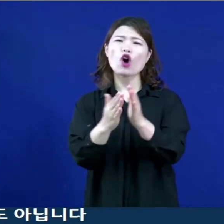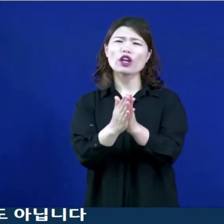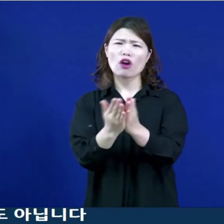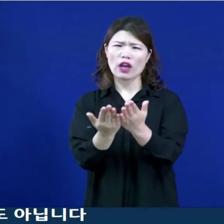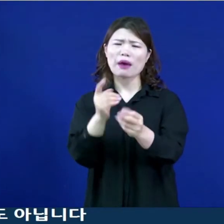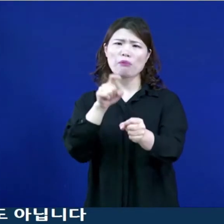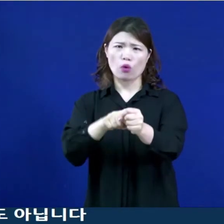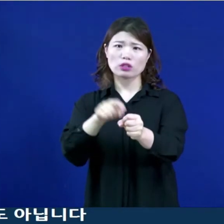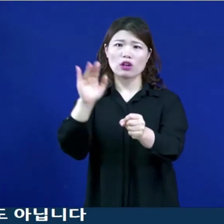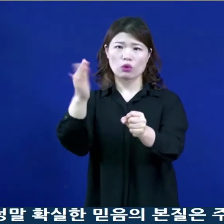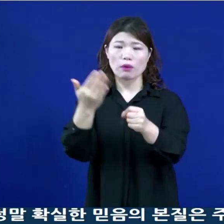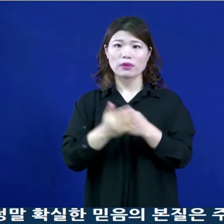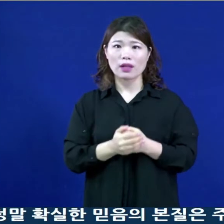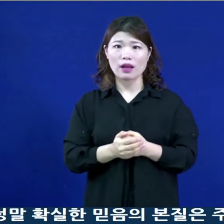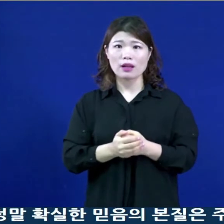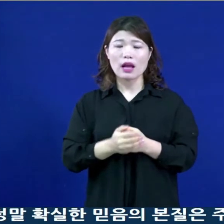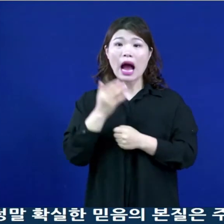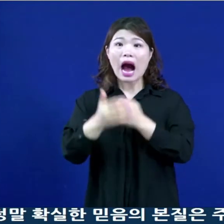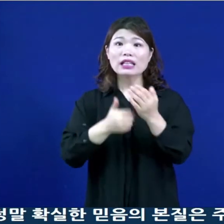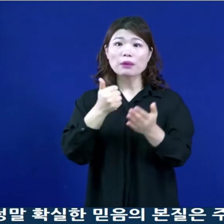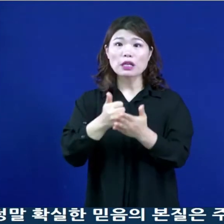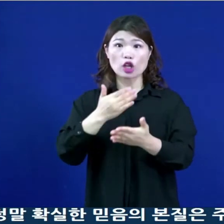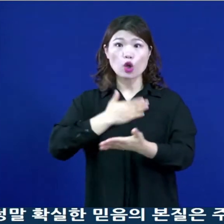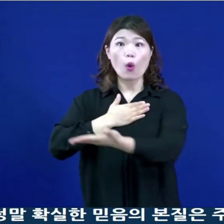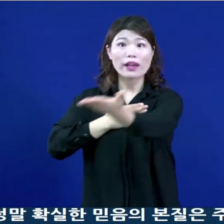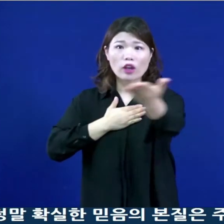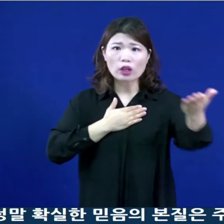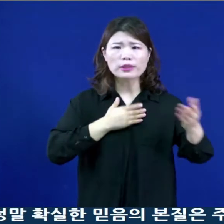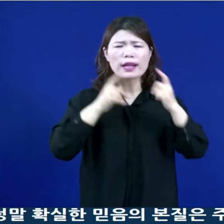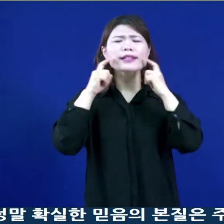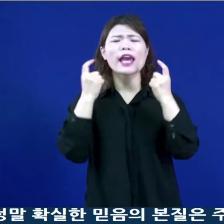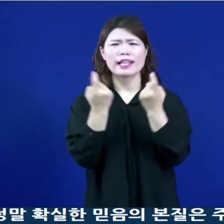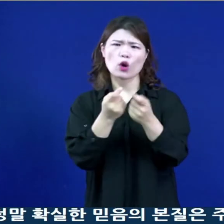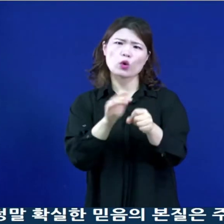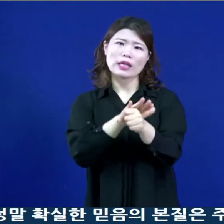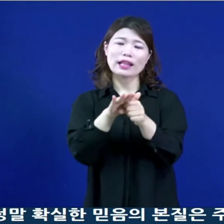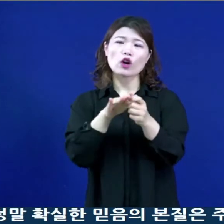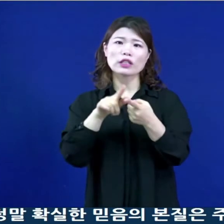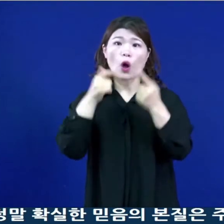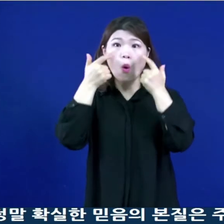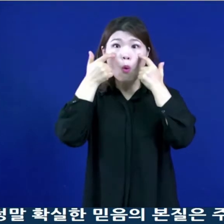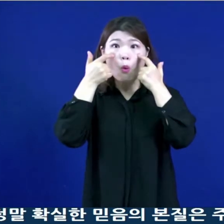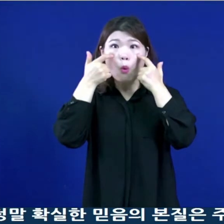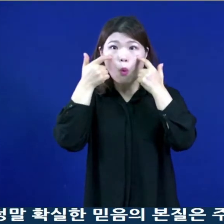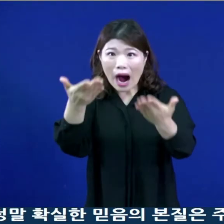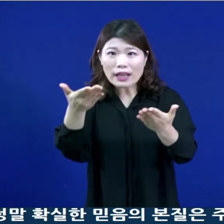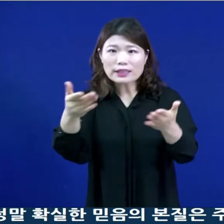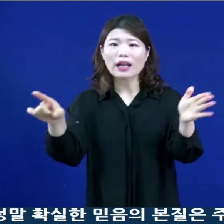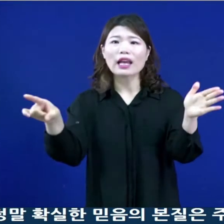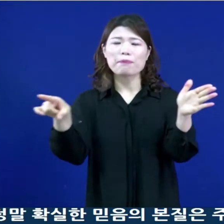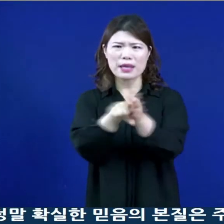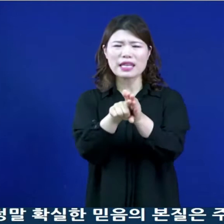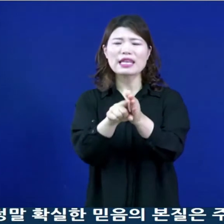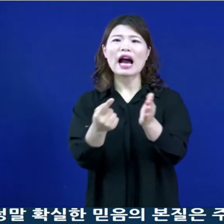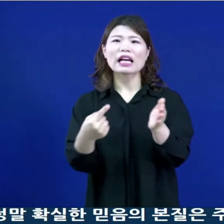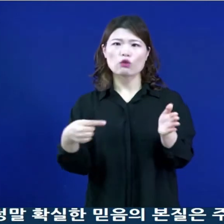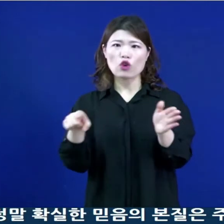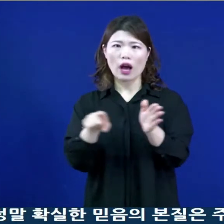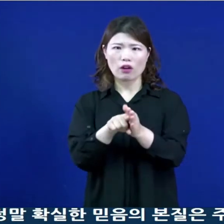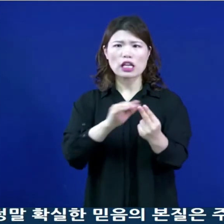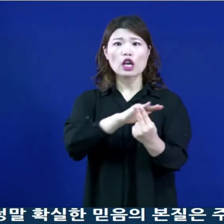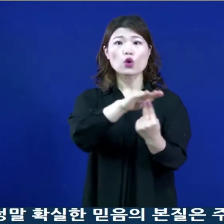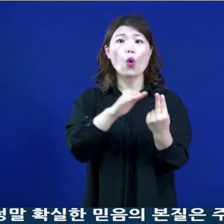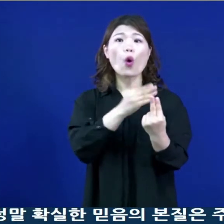하나님이 얼마나 저와 여러분을 개인적으로 사랑하는지 그것을 확실하게 믿게 하려는 것이